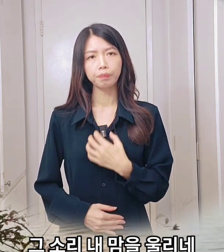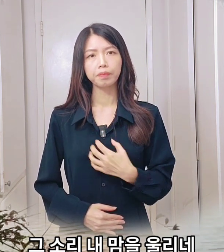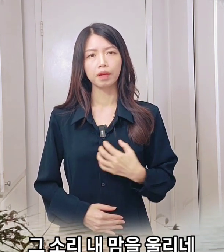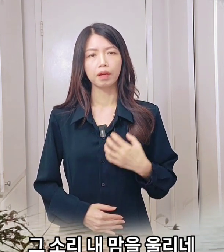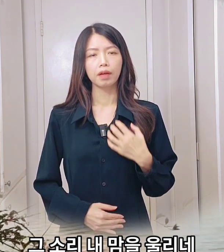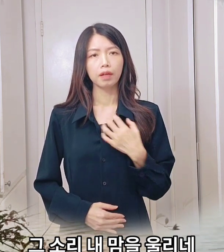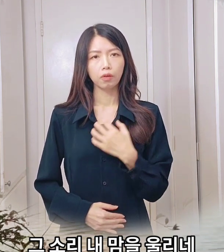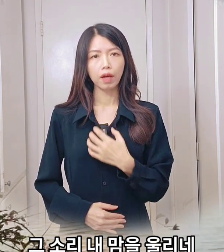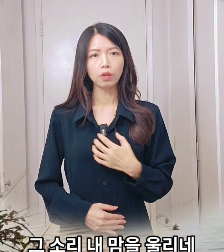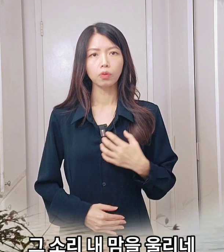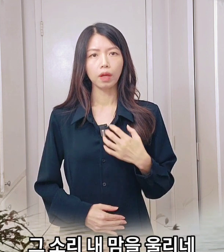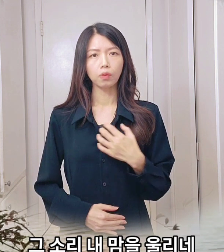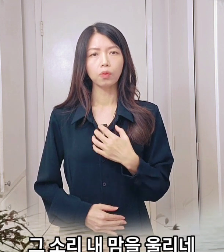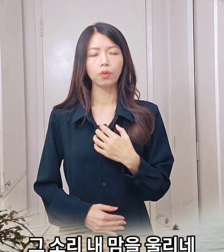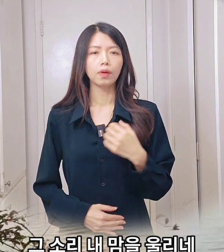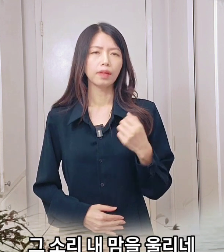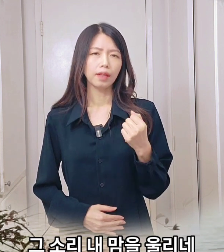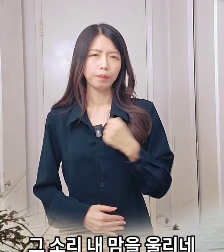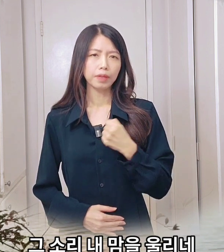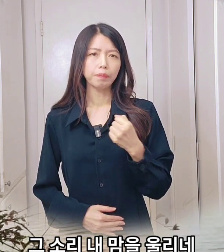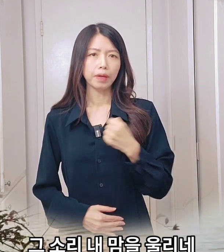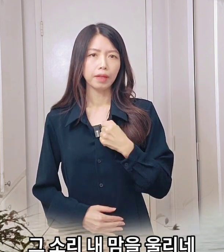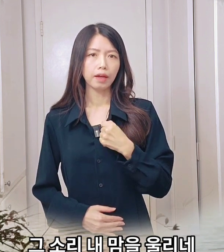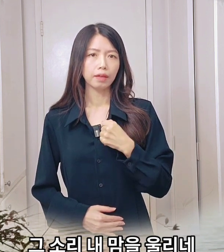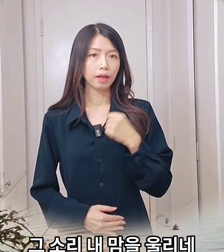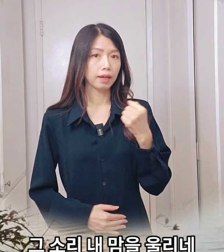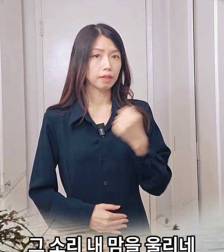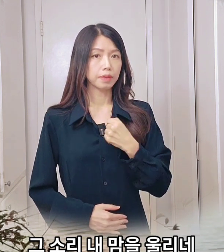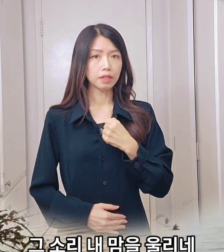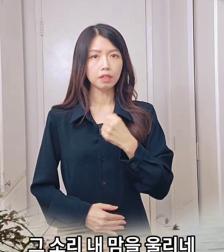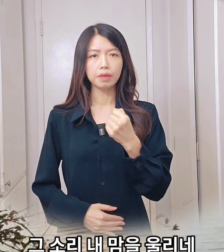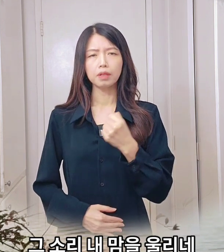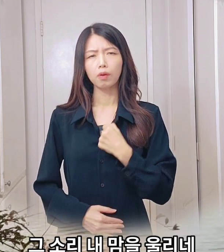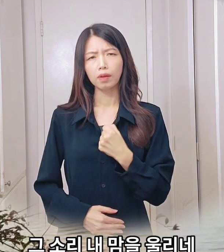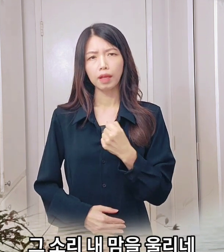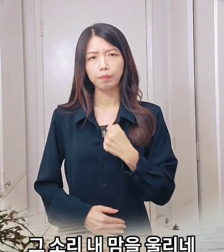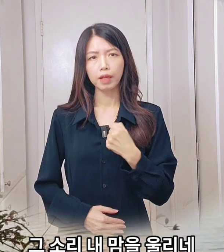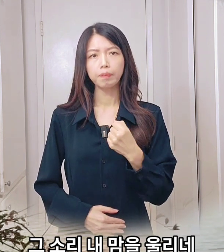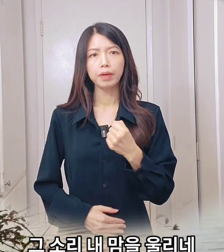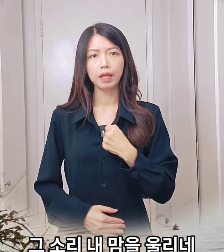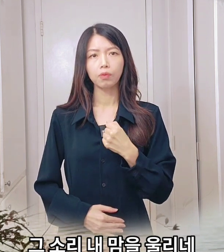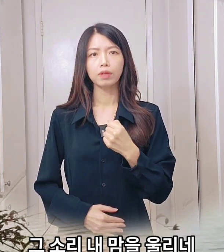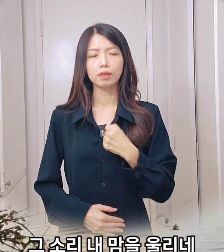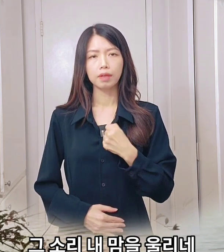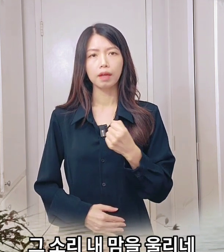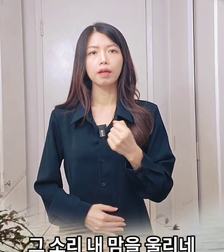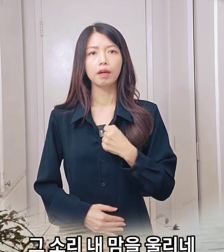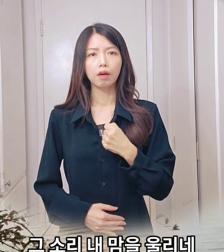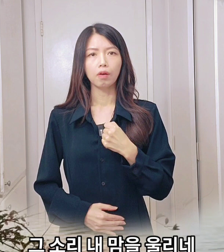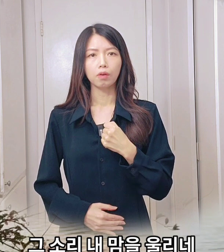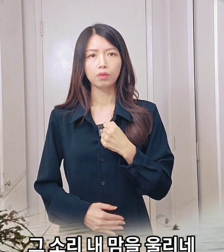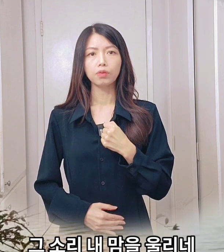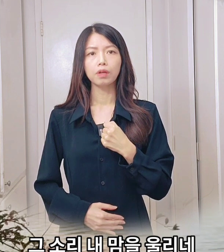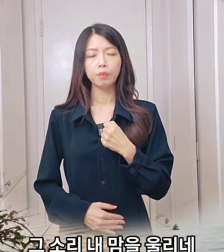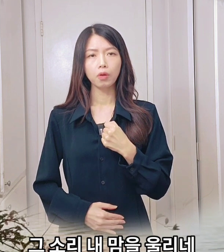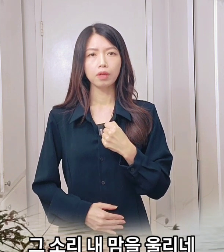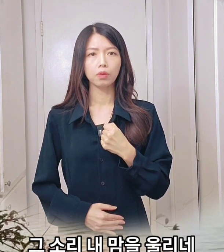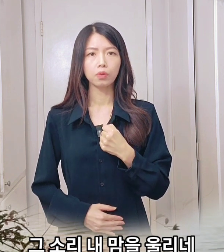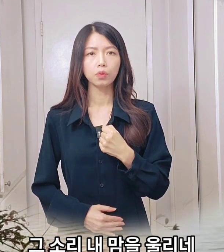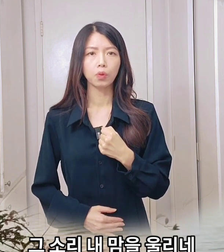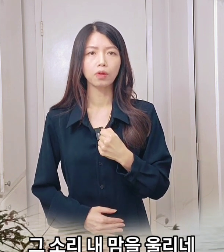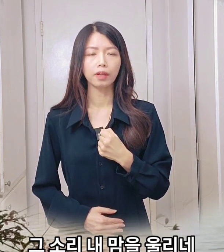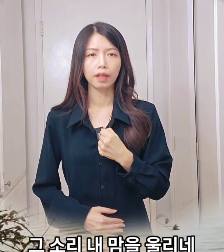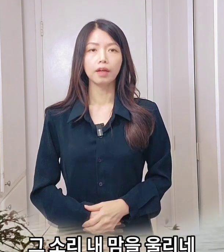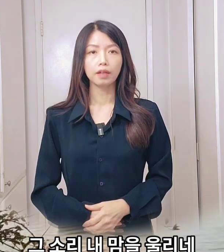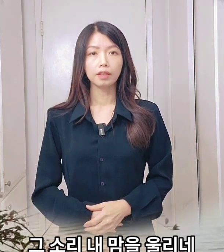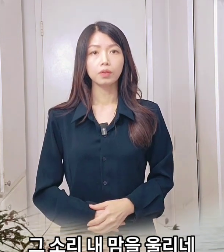지으시면서 이렇게 하셔도 되고 답답하다. 이렇게 가슴을 치시면서 답답하다라고 하는 뜻의 수어를